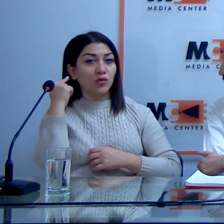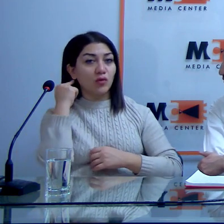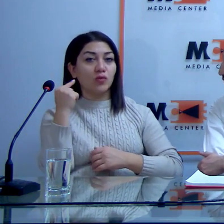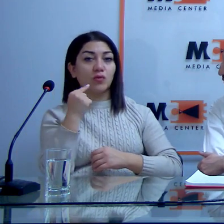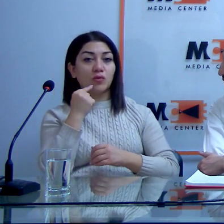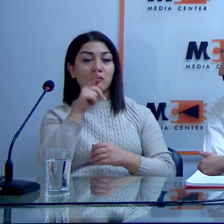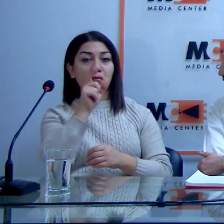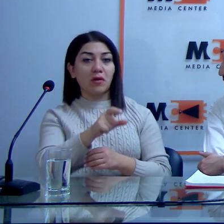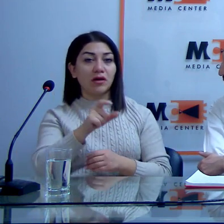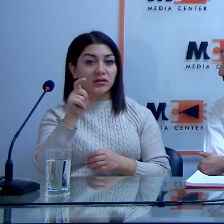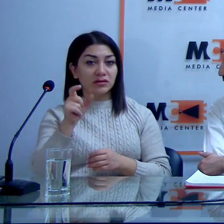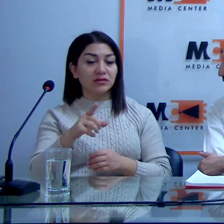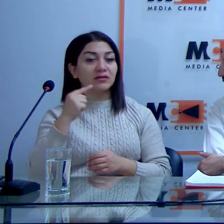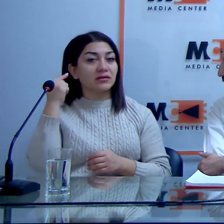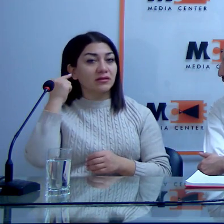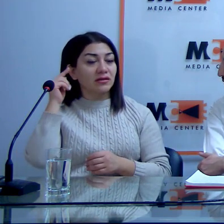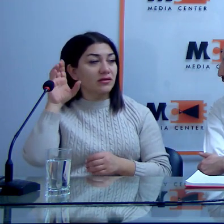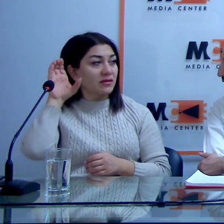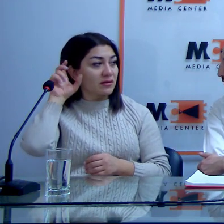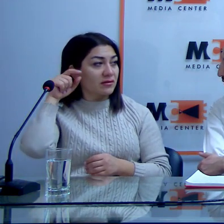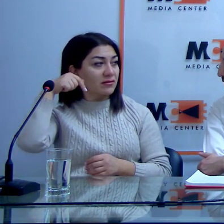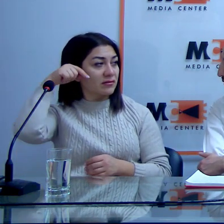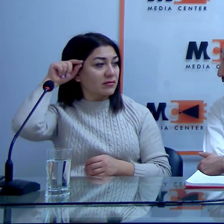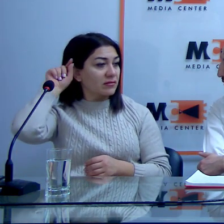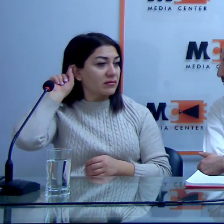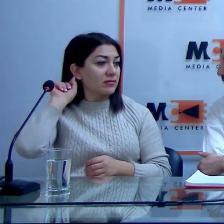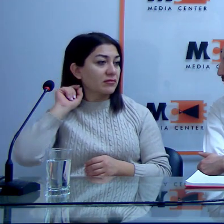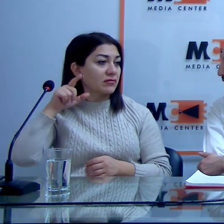անձանց, լսողական